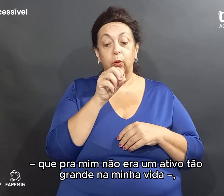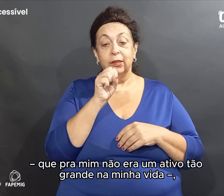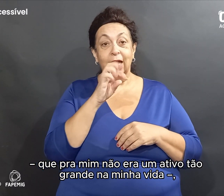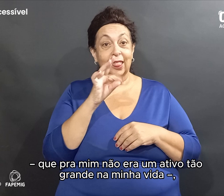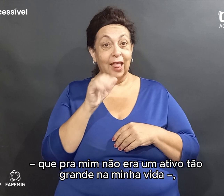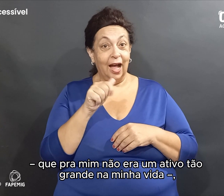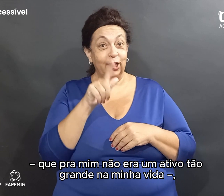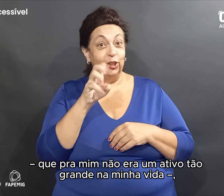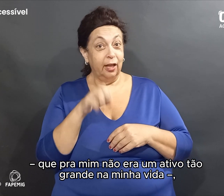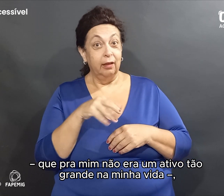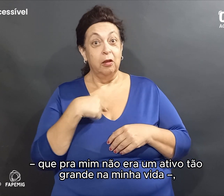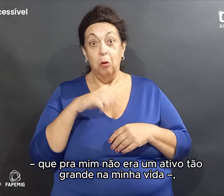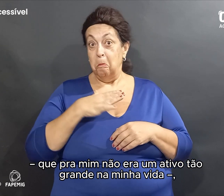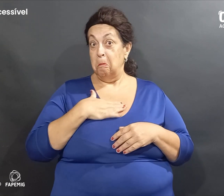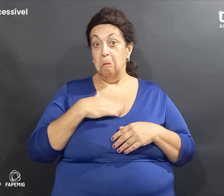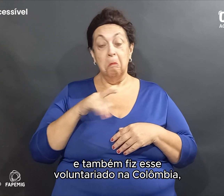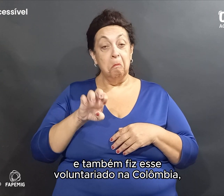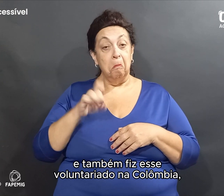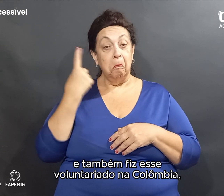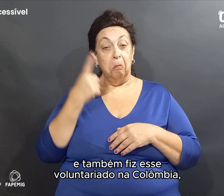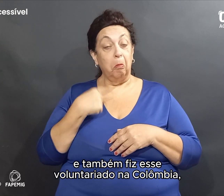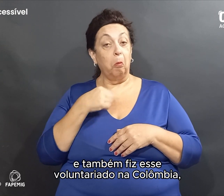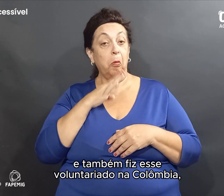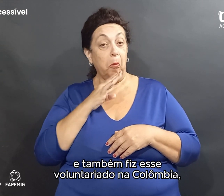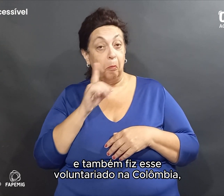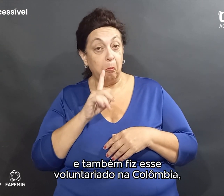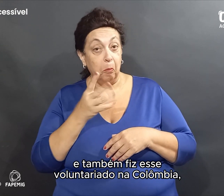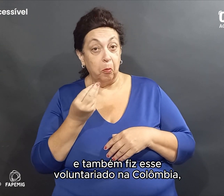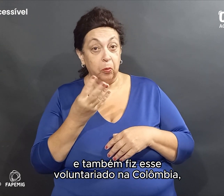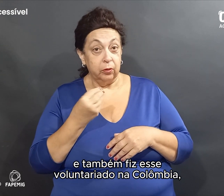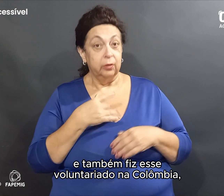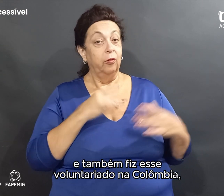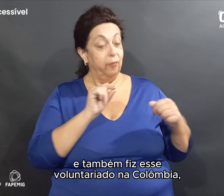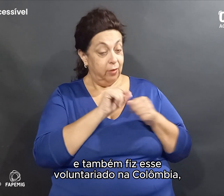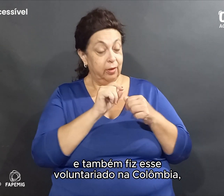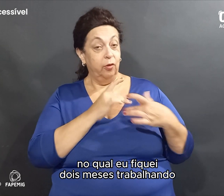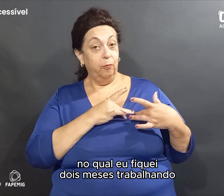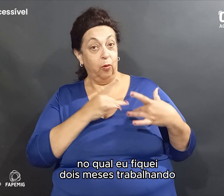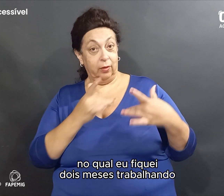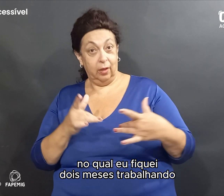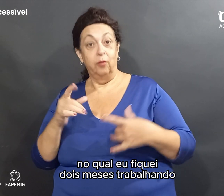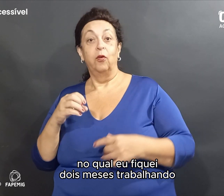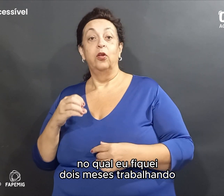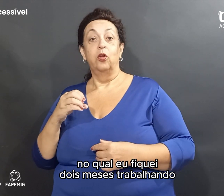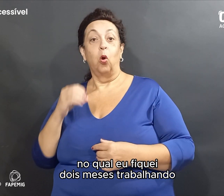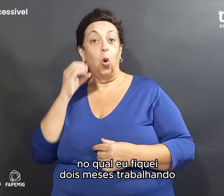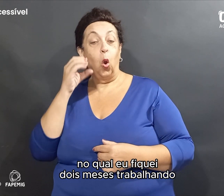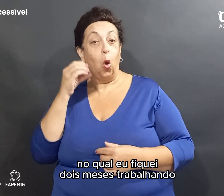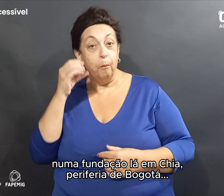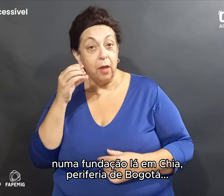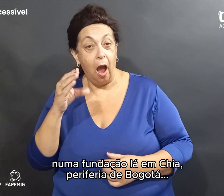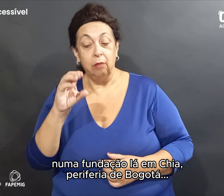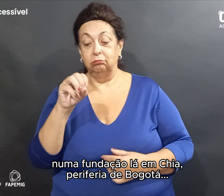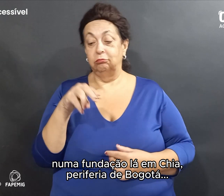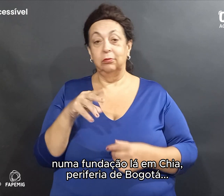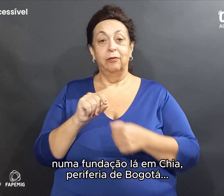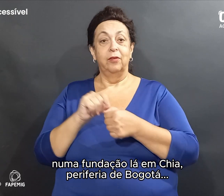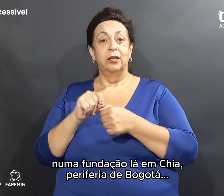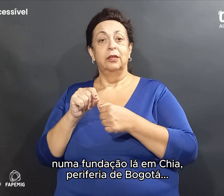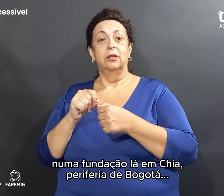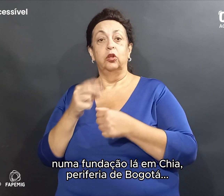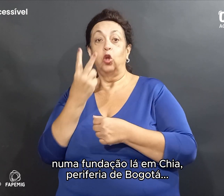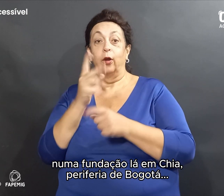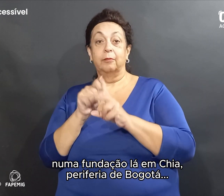era um ativo tão grande na minha vida, e também fiz esse voluntariado para a Colômbia, aí, no qual eu fiquei 2 meses trabalhando numa